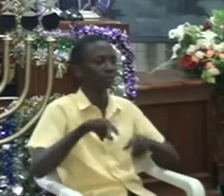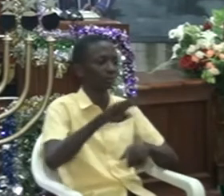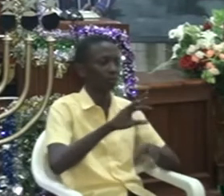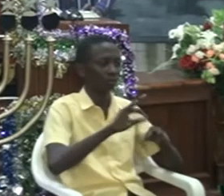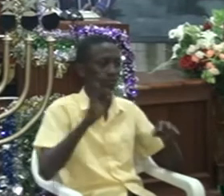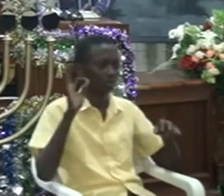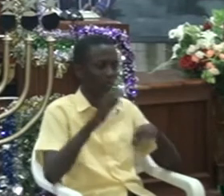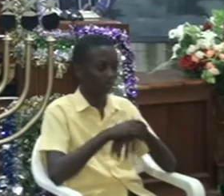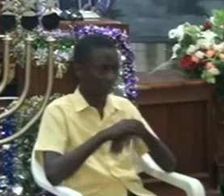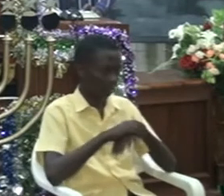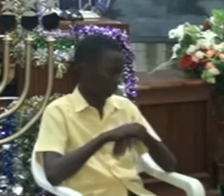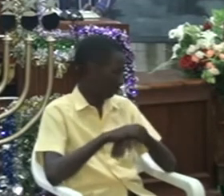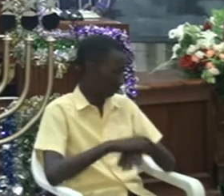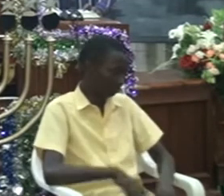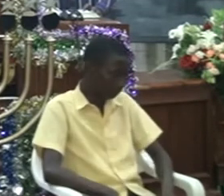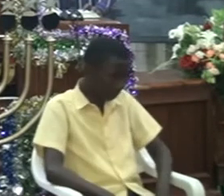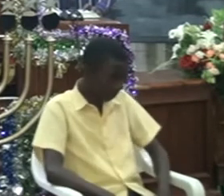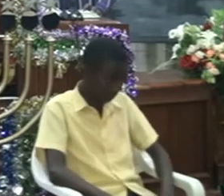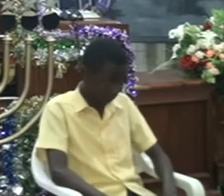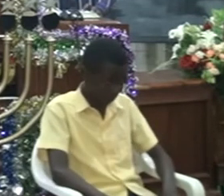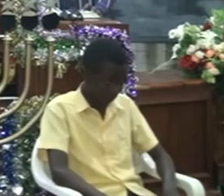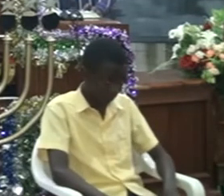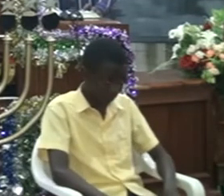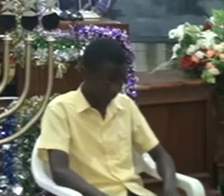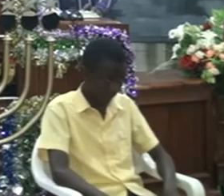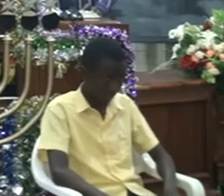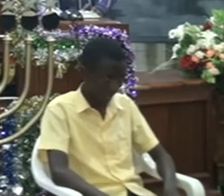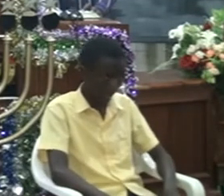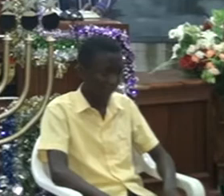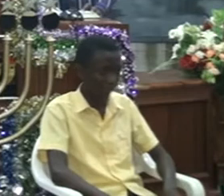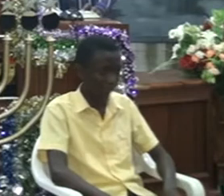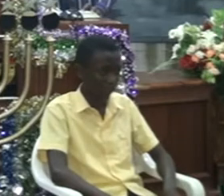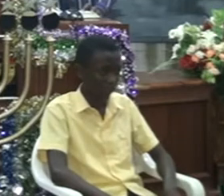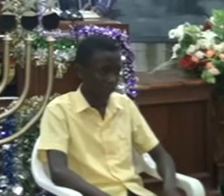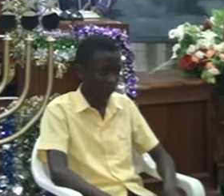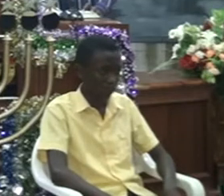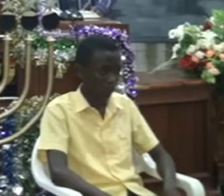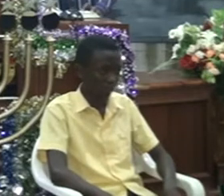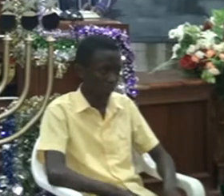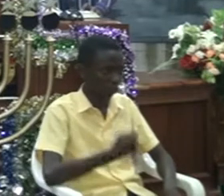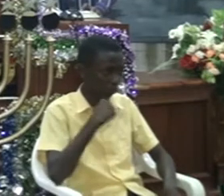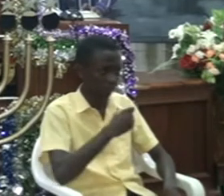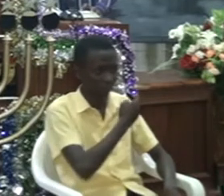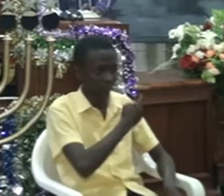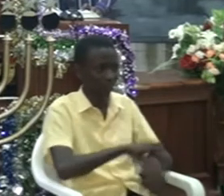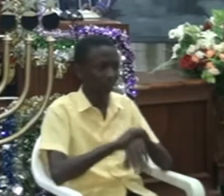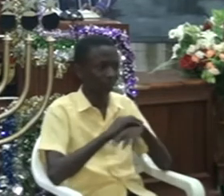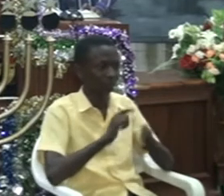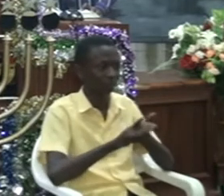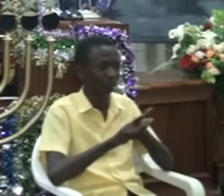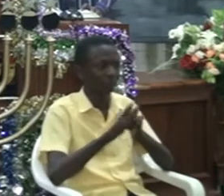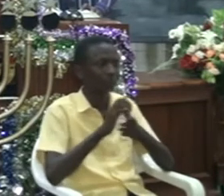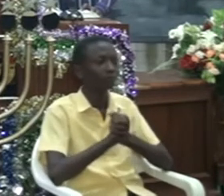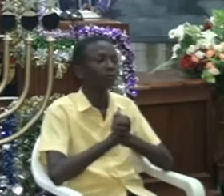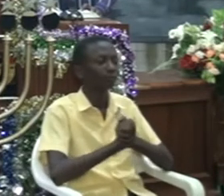Bwana anasema hivi. Simameni katika njia kubwa. Muone na muulize